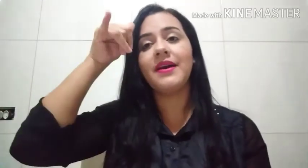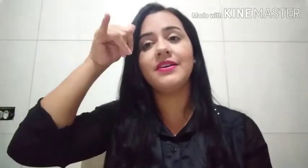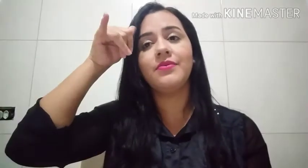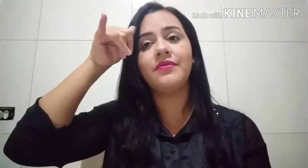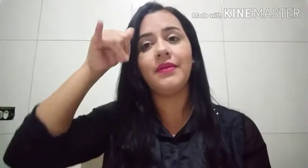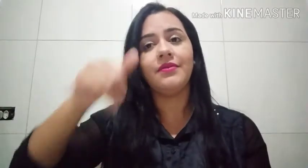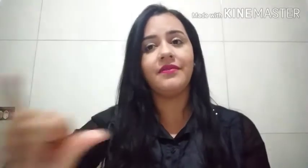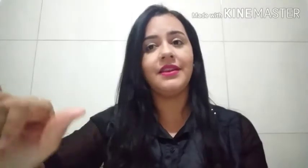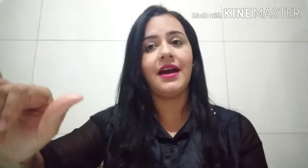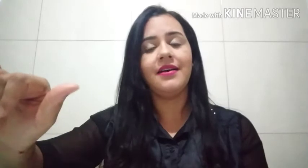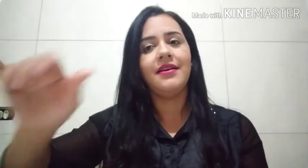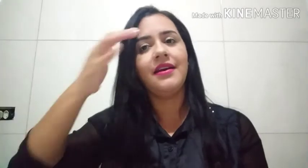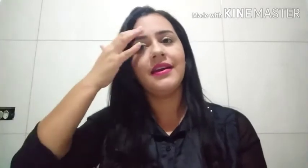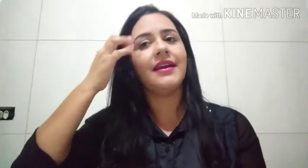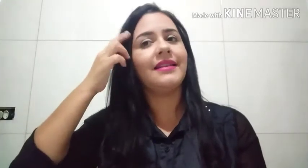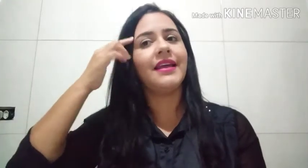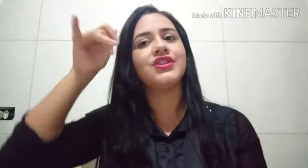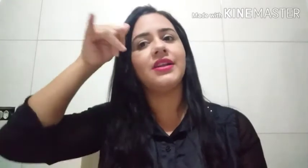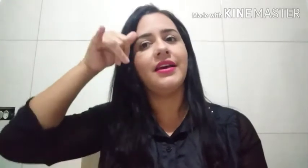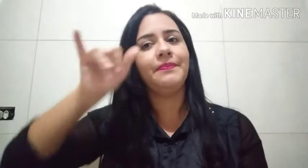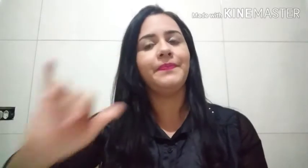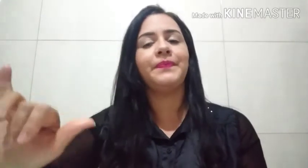pegando o movimento. Evitar, que é na testa, né?